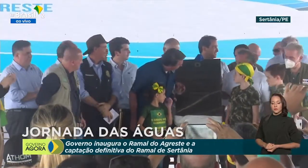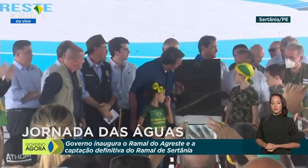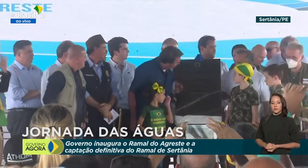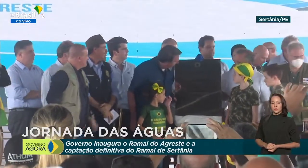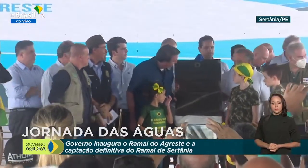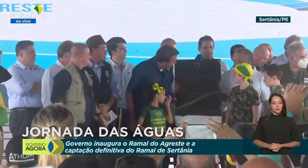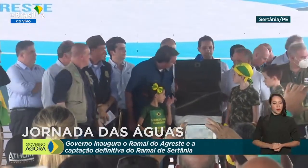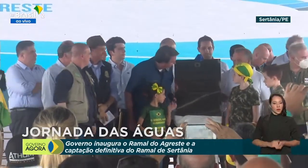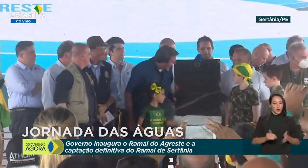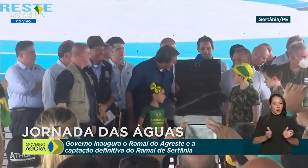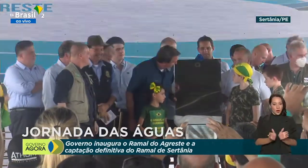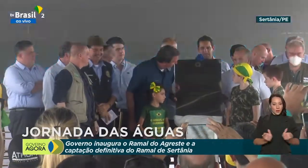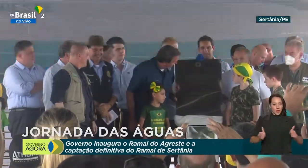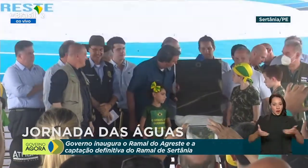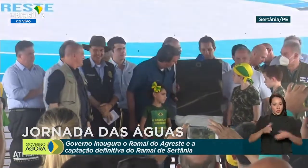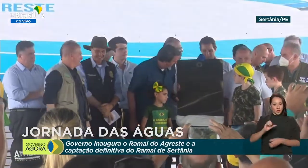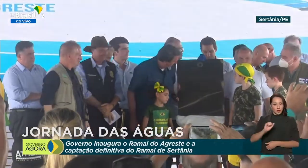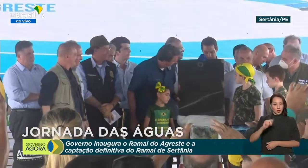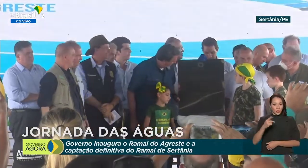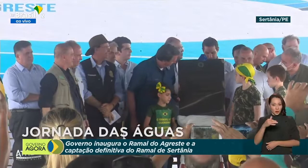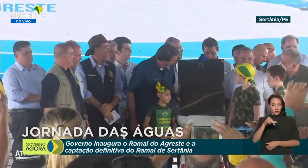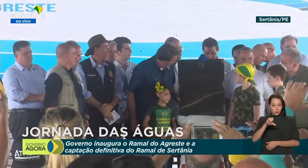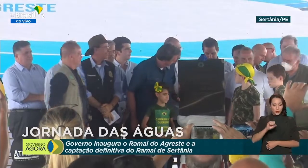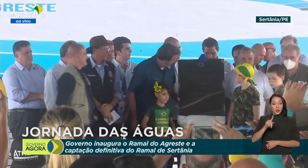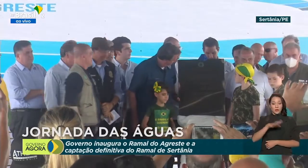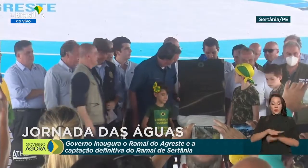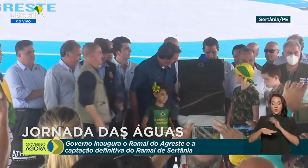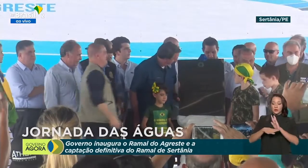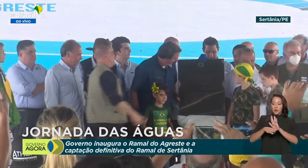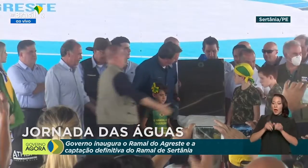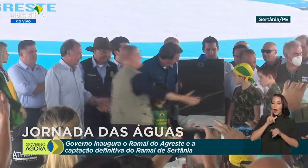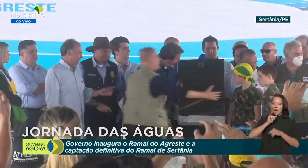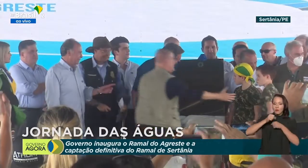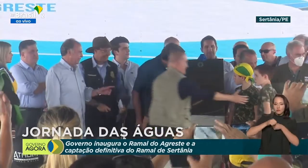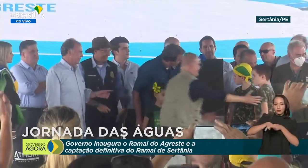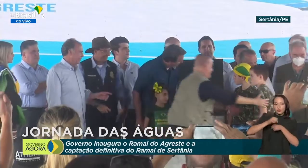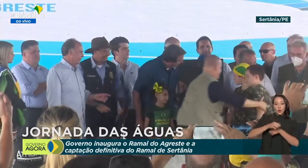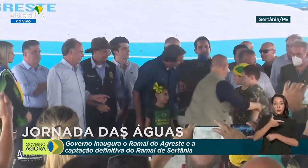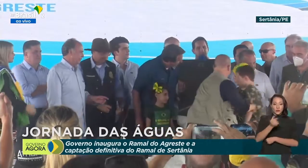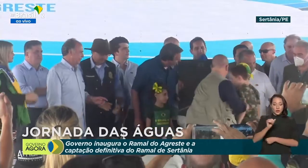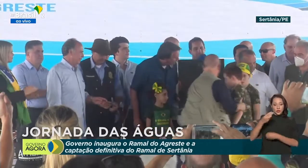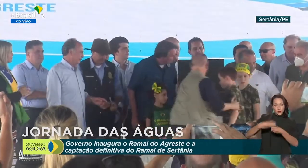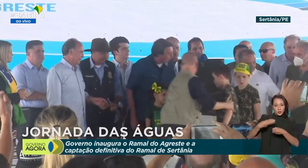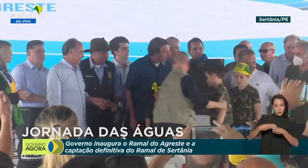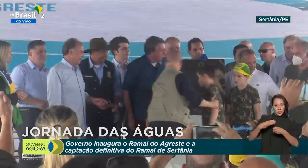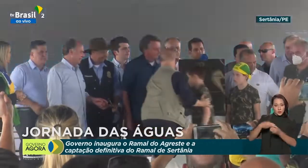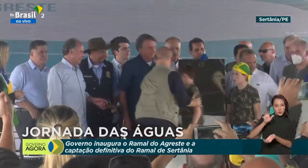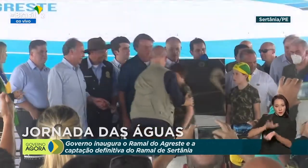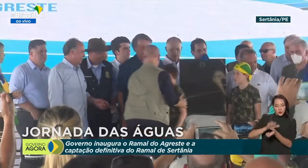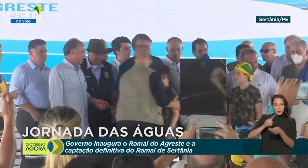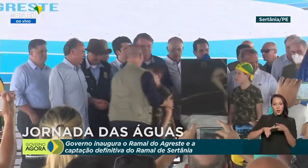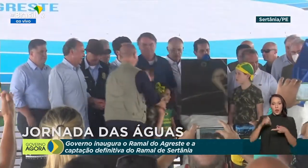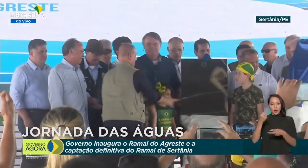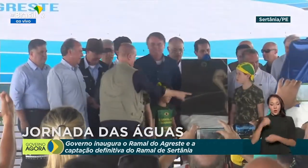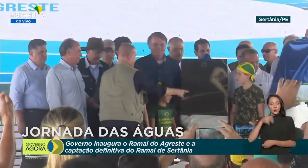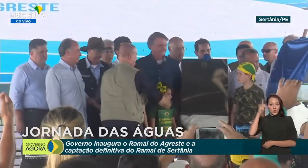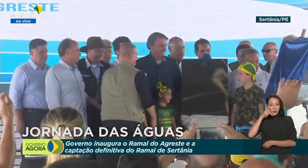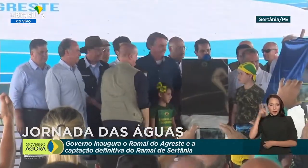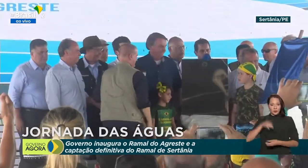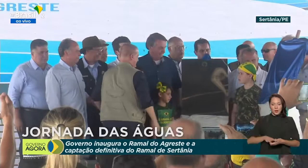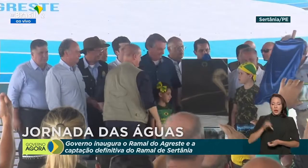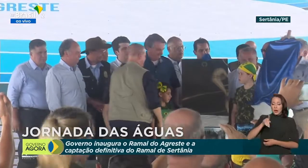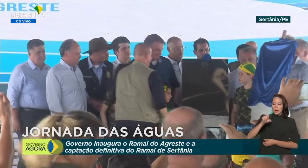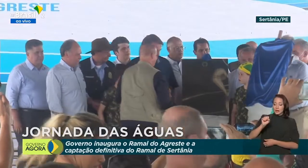A barragem de Campos abastecerá cerca de 20 municípios em Pernambuco e 8 na Paraíba. Em Sertânia, são 37